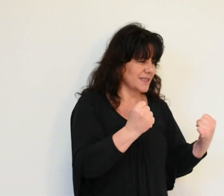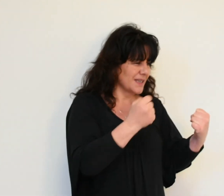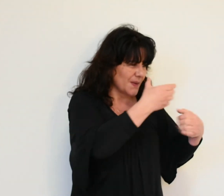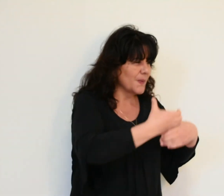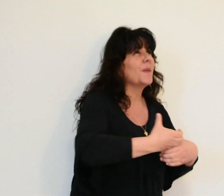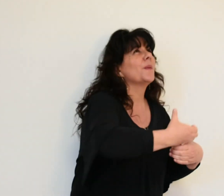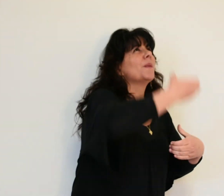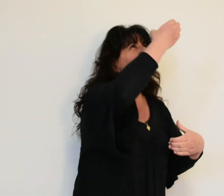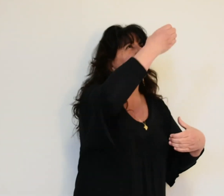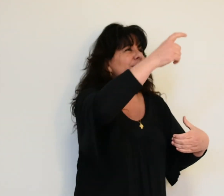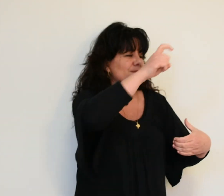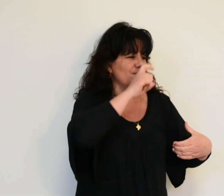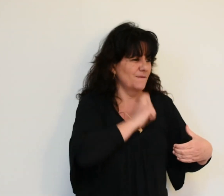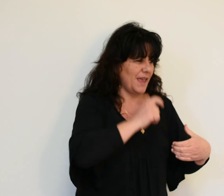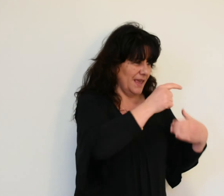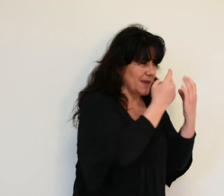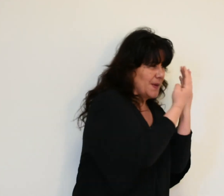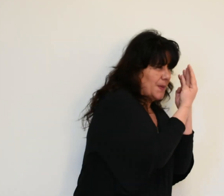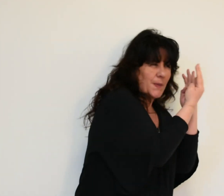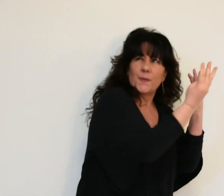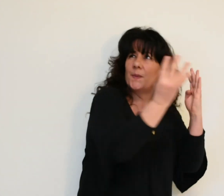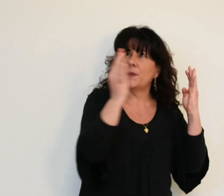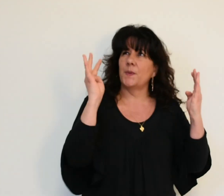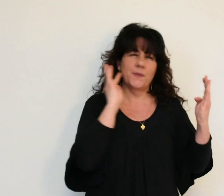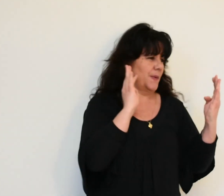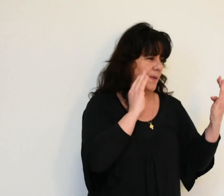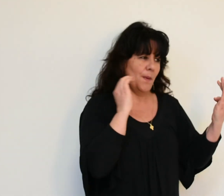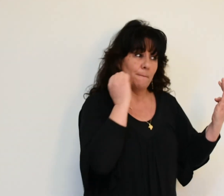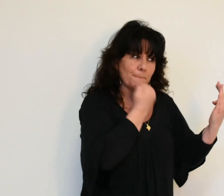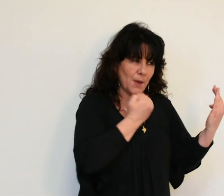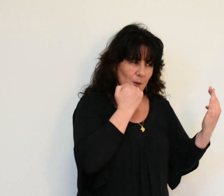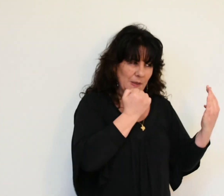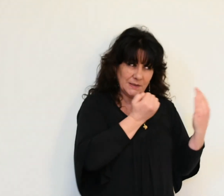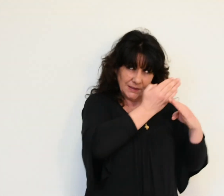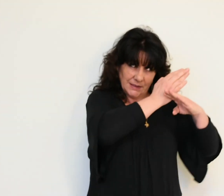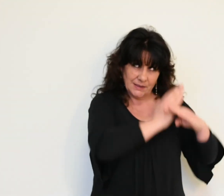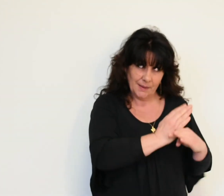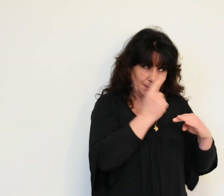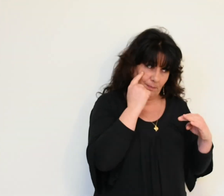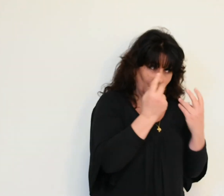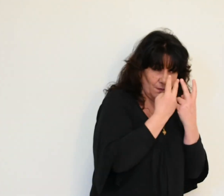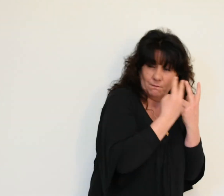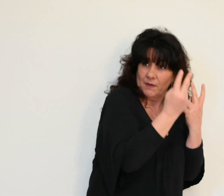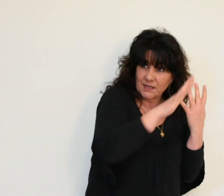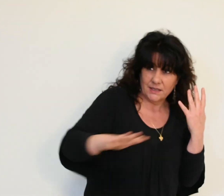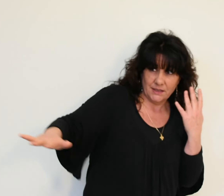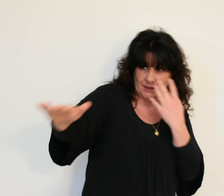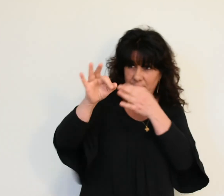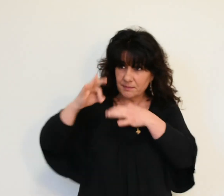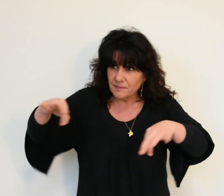fer, un rempart de bronze, pour faire face à tout le pays, au roi de Juda et